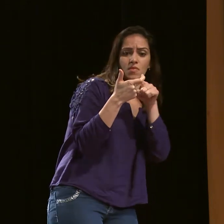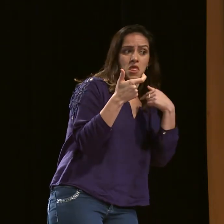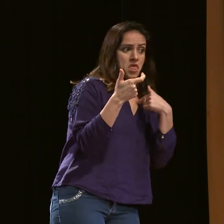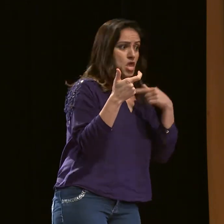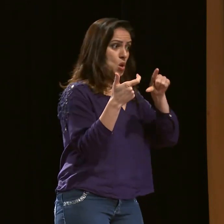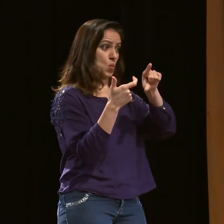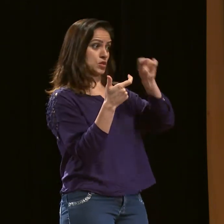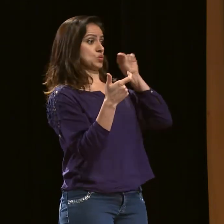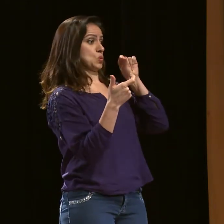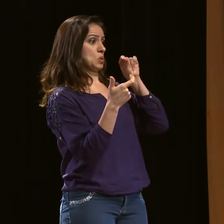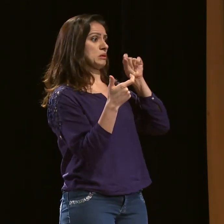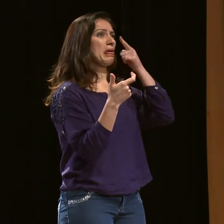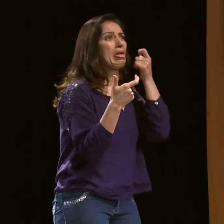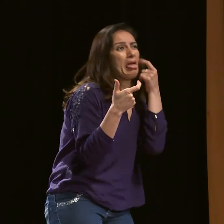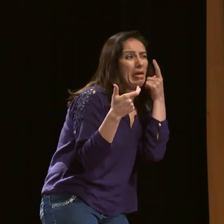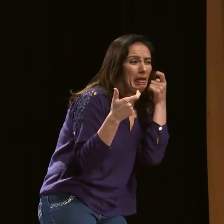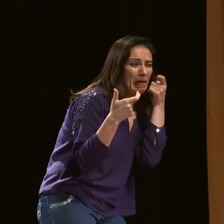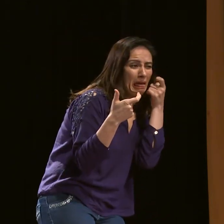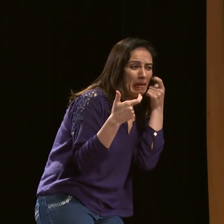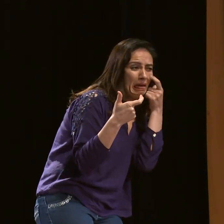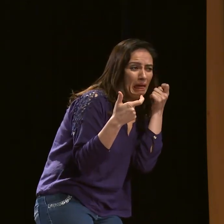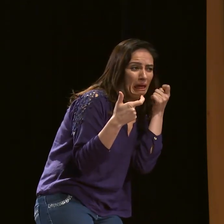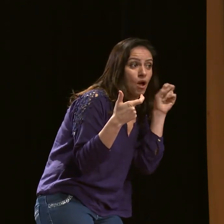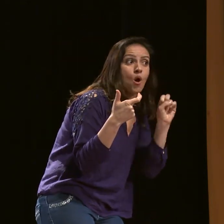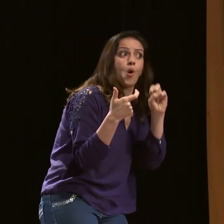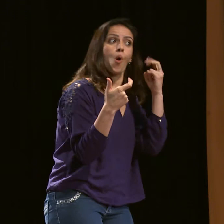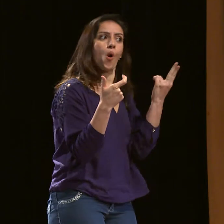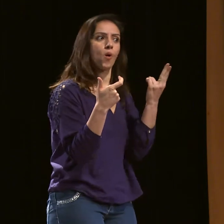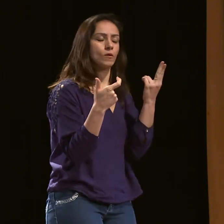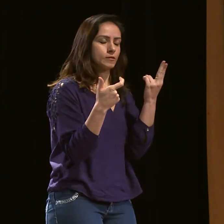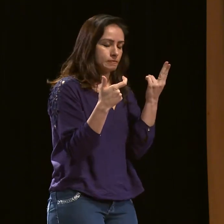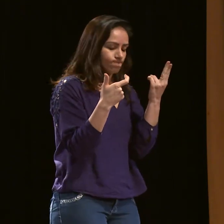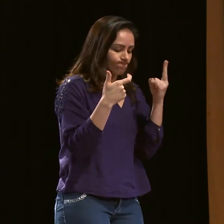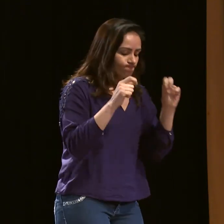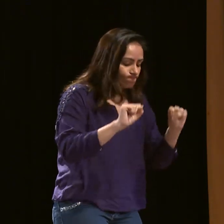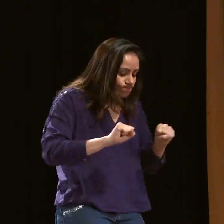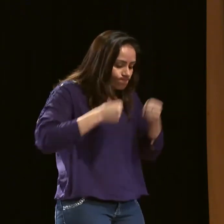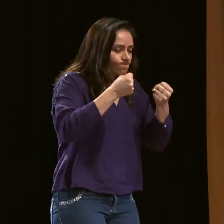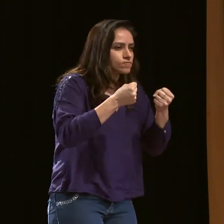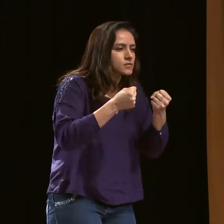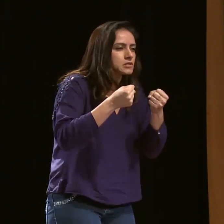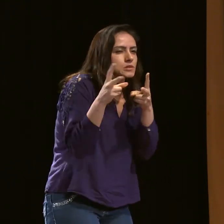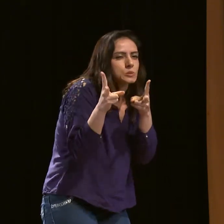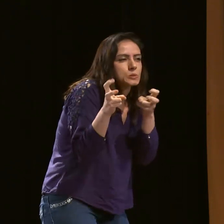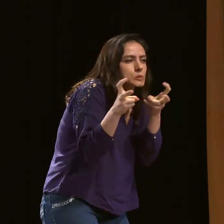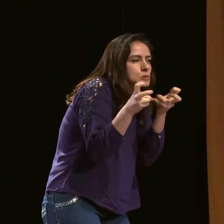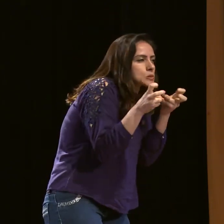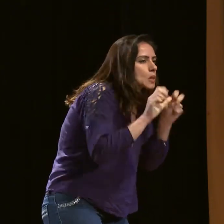deu, eu poderia escolher. Ou eu poderia chorar, sofrer com aquilo, ou eu aproveitava aquilo como um estímulo para que eu